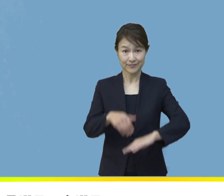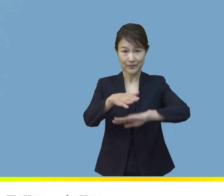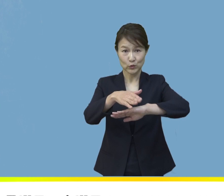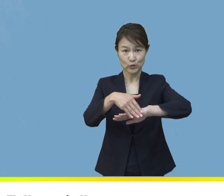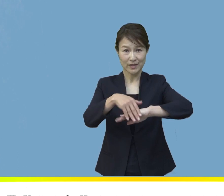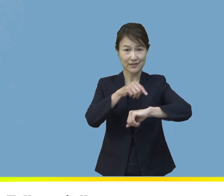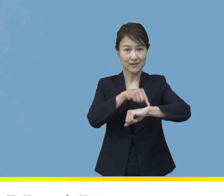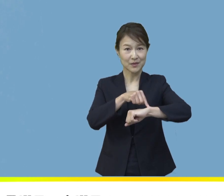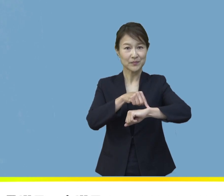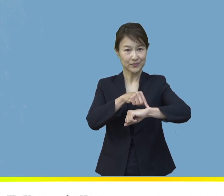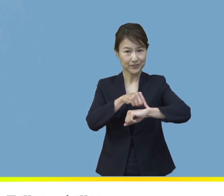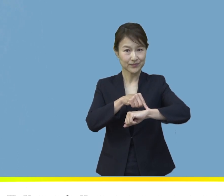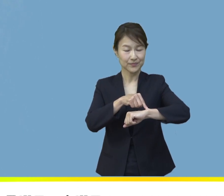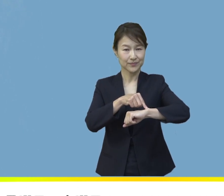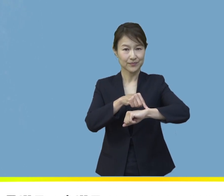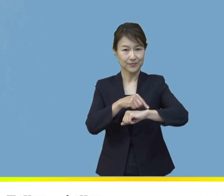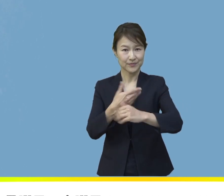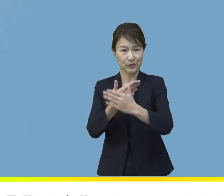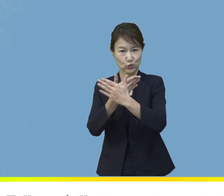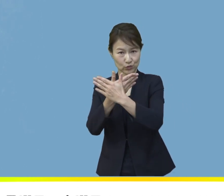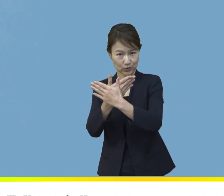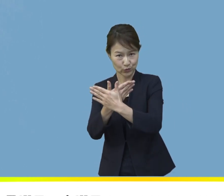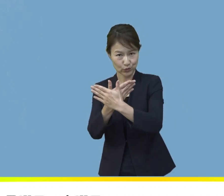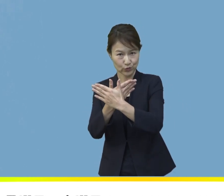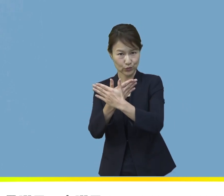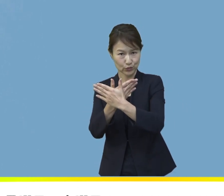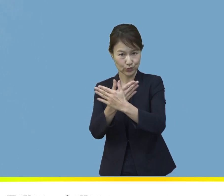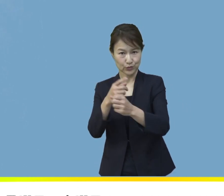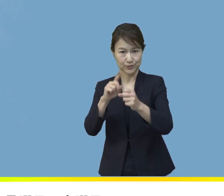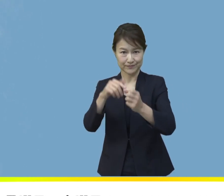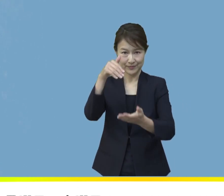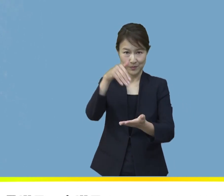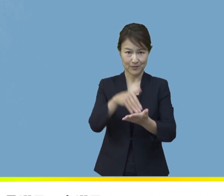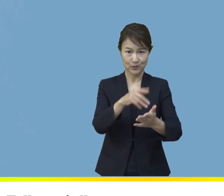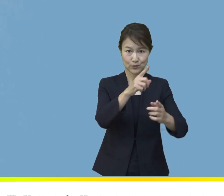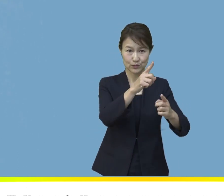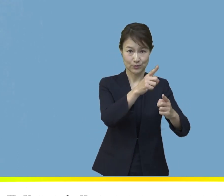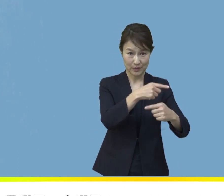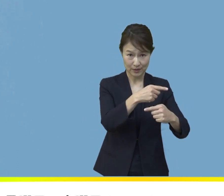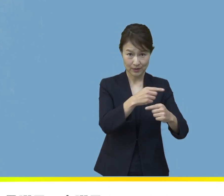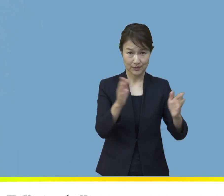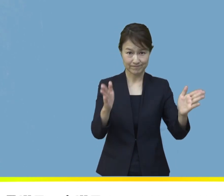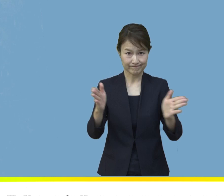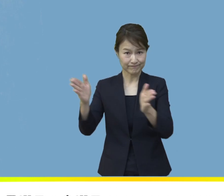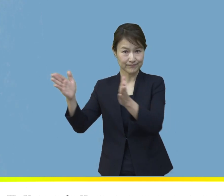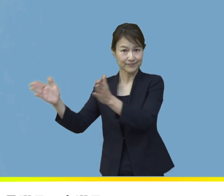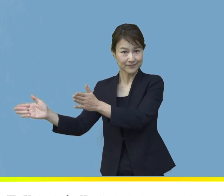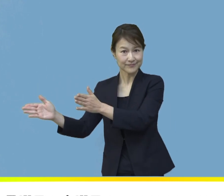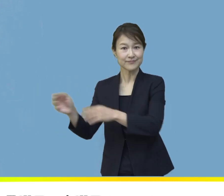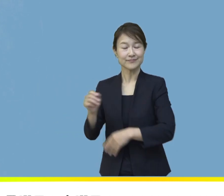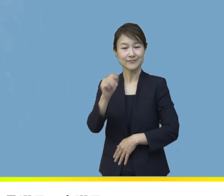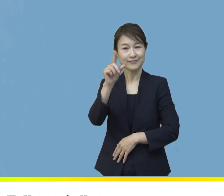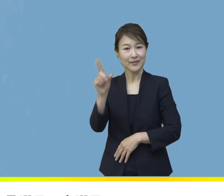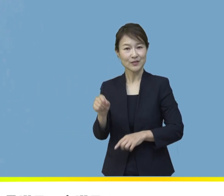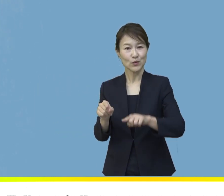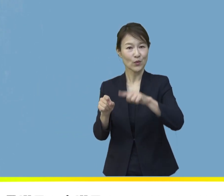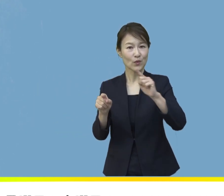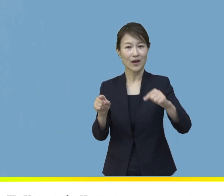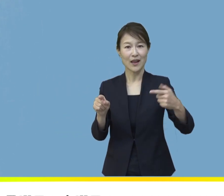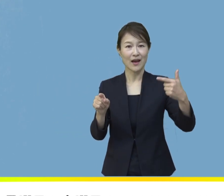受付時間は祝日年末年始を除く月曜日